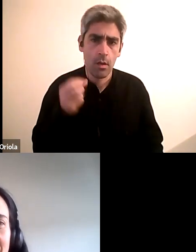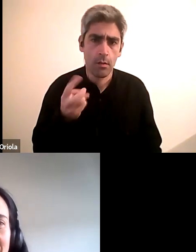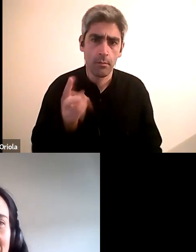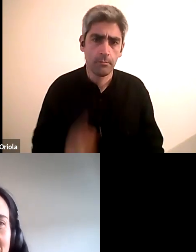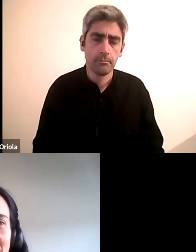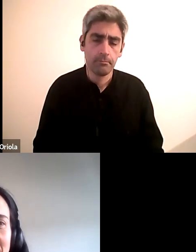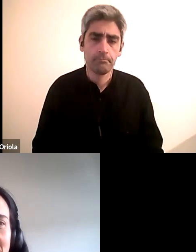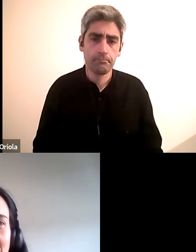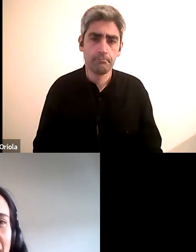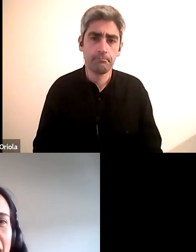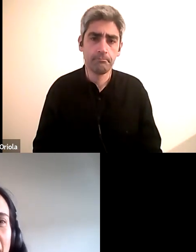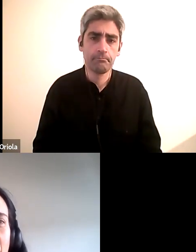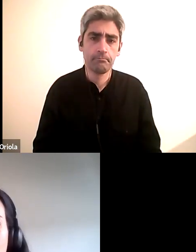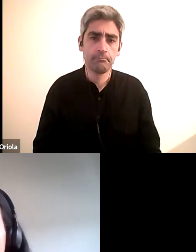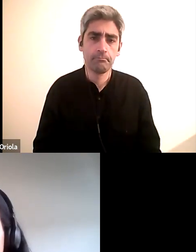típica. Okay?